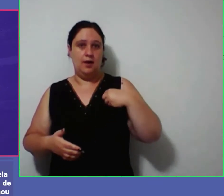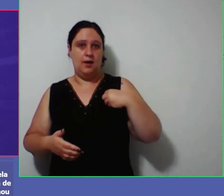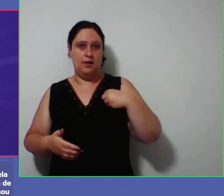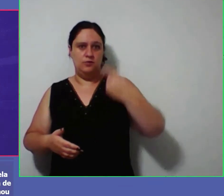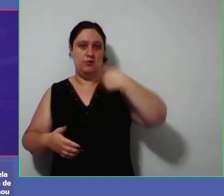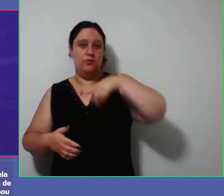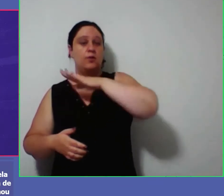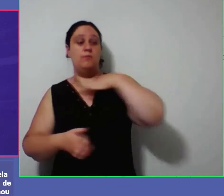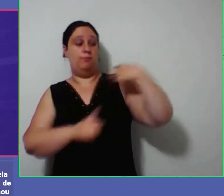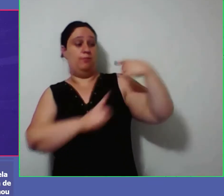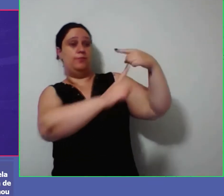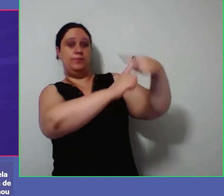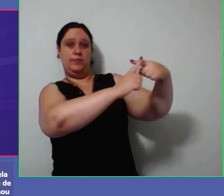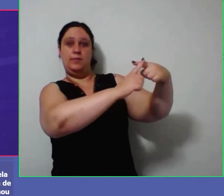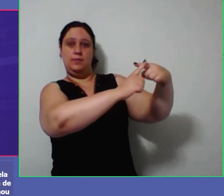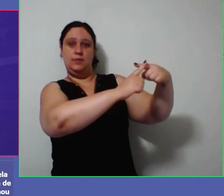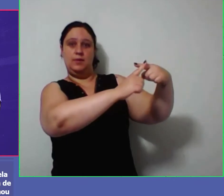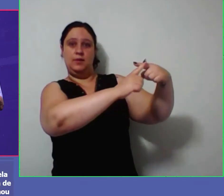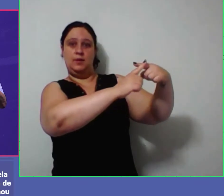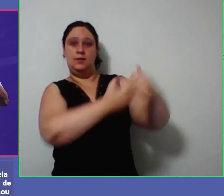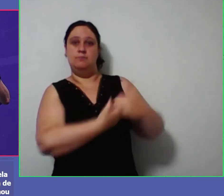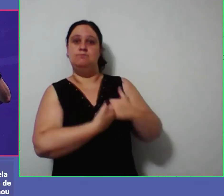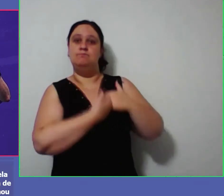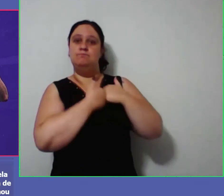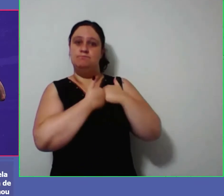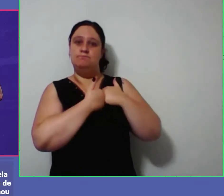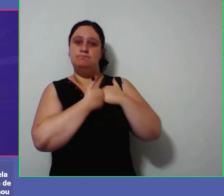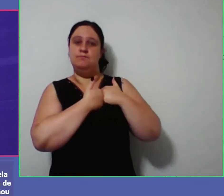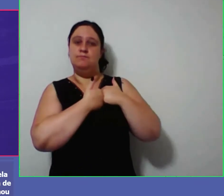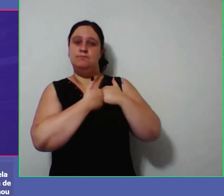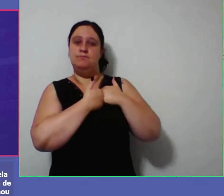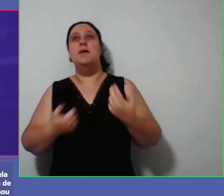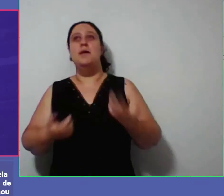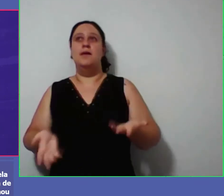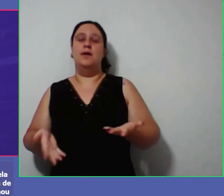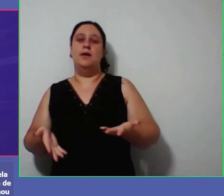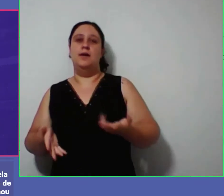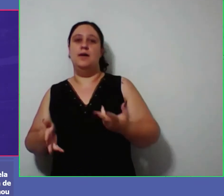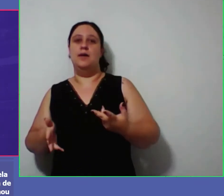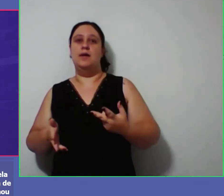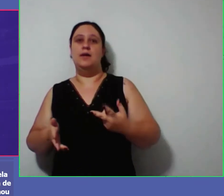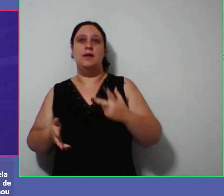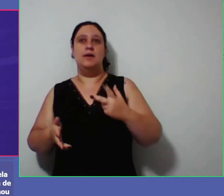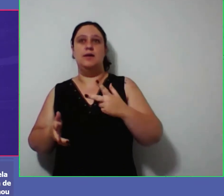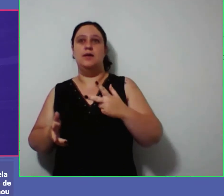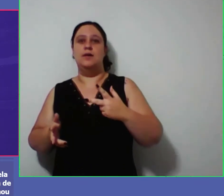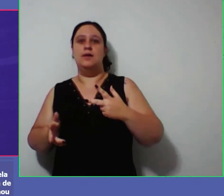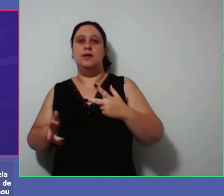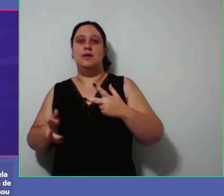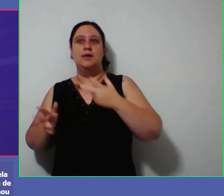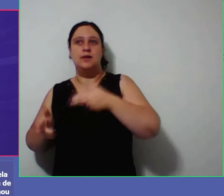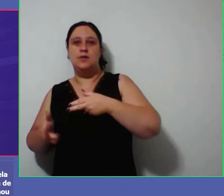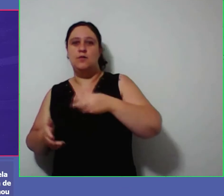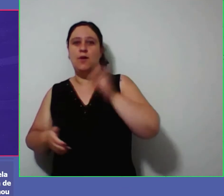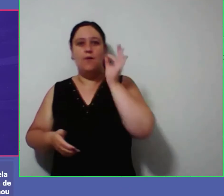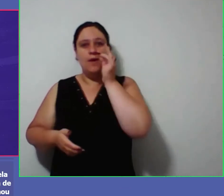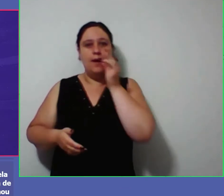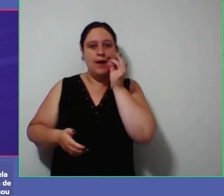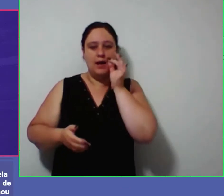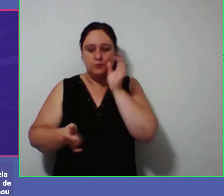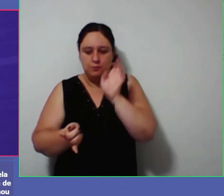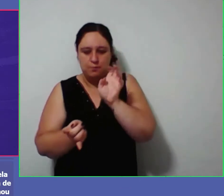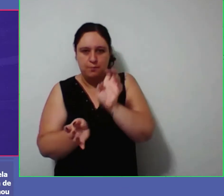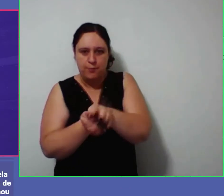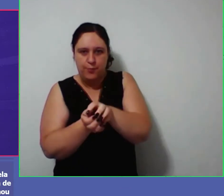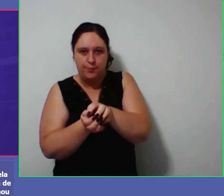na carne o pecado, como se fosse uma ratoeira que atraiu o rato para dentro e levou para a